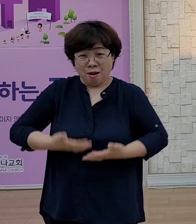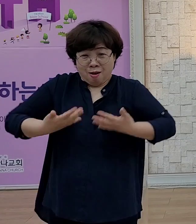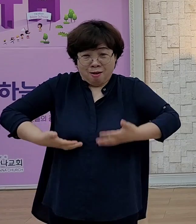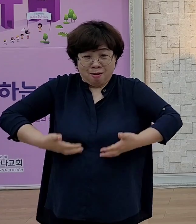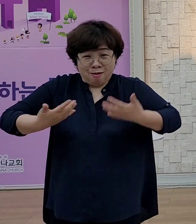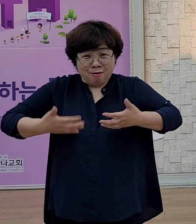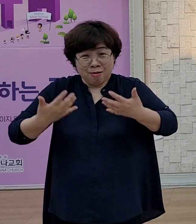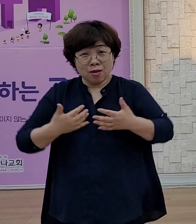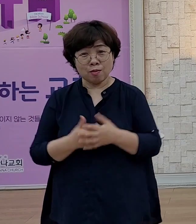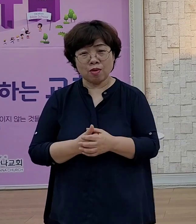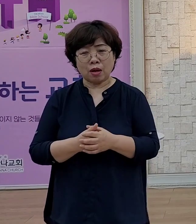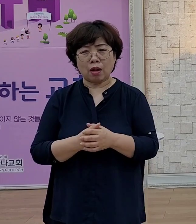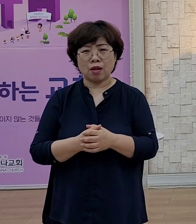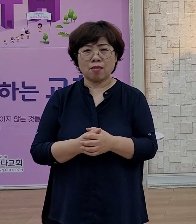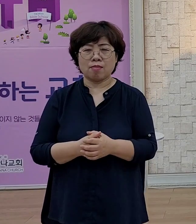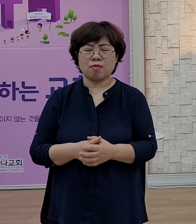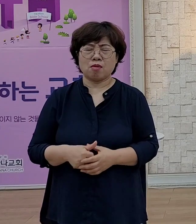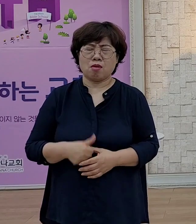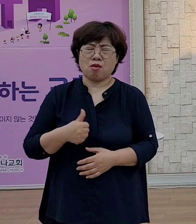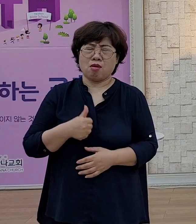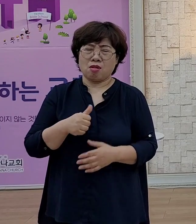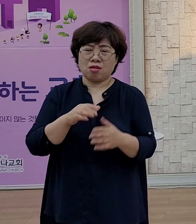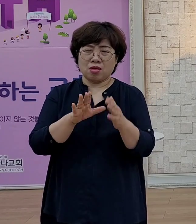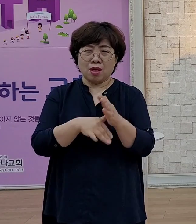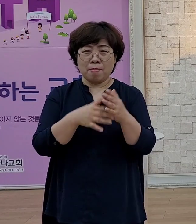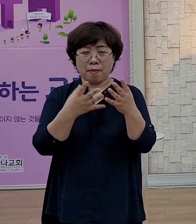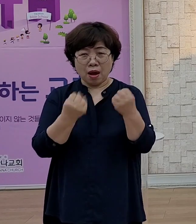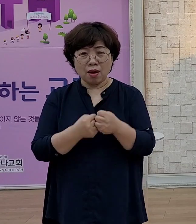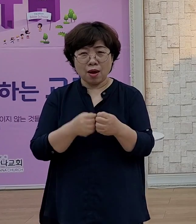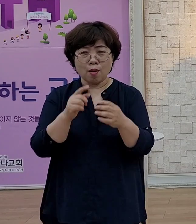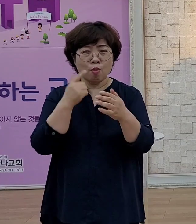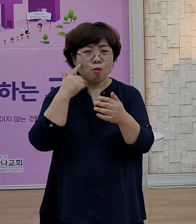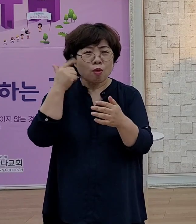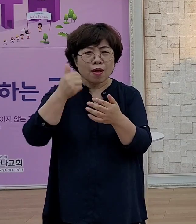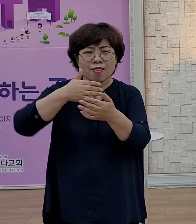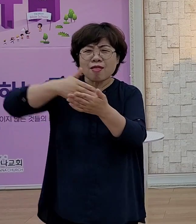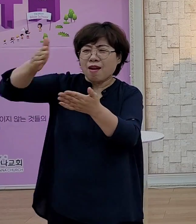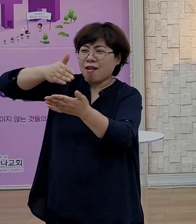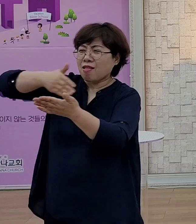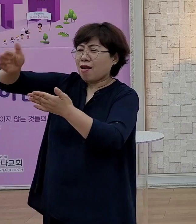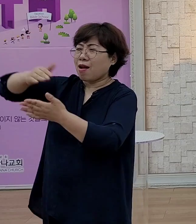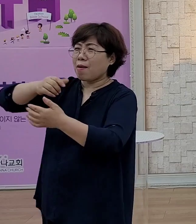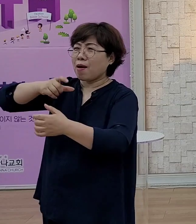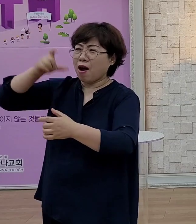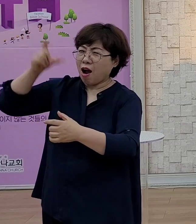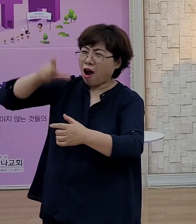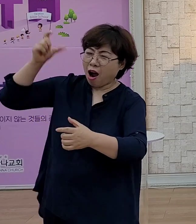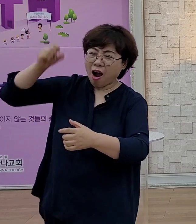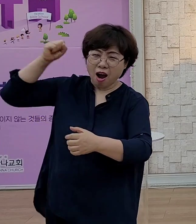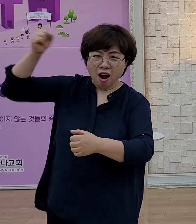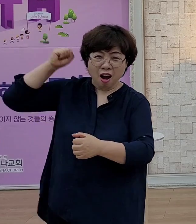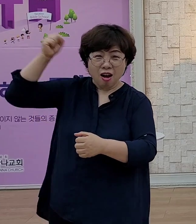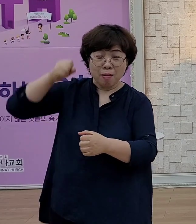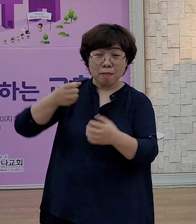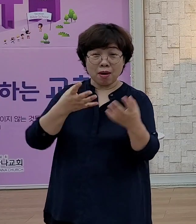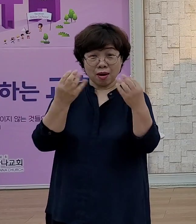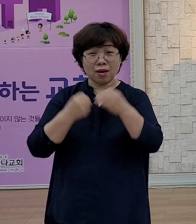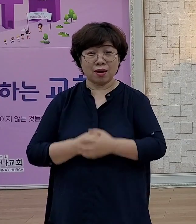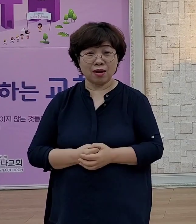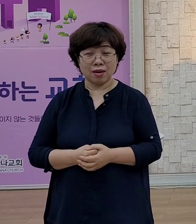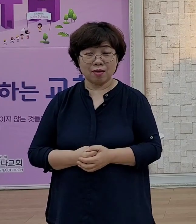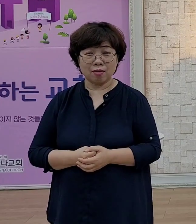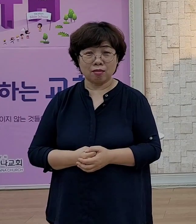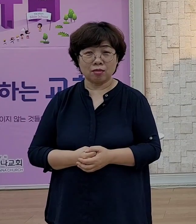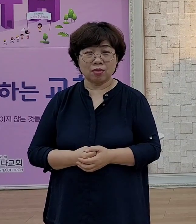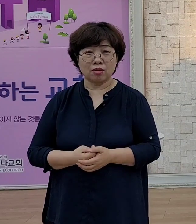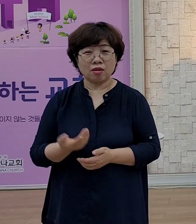막 성도들이 막 목사 나가라고 막 교회 난리잖아요. 그런데 여러분, 진짜